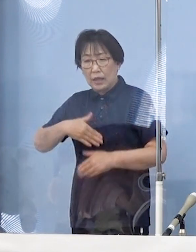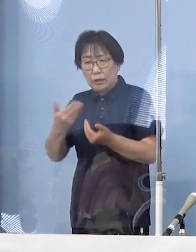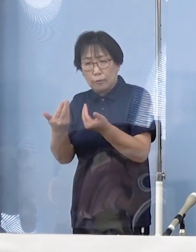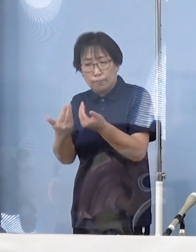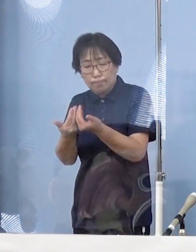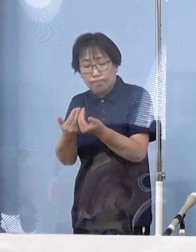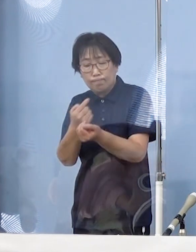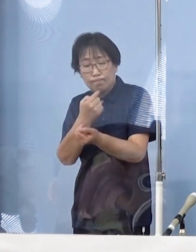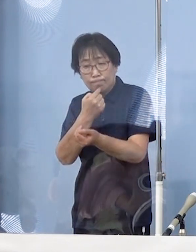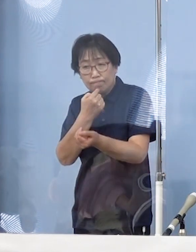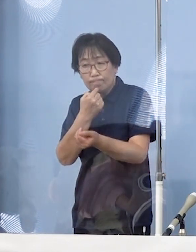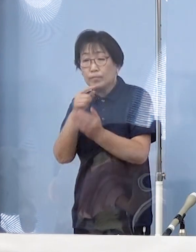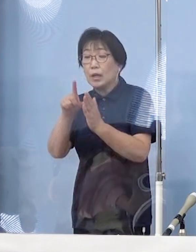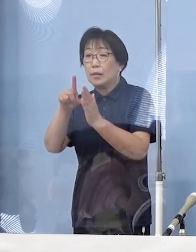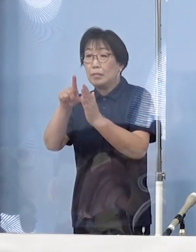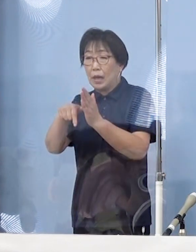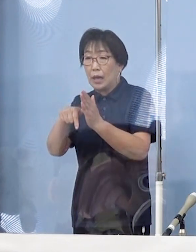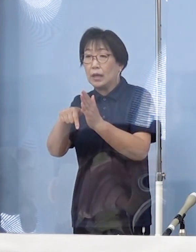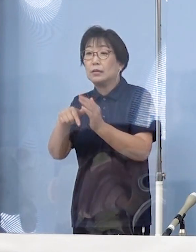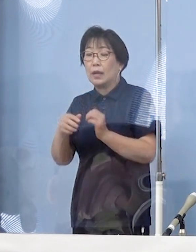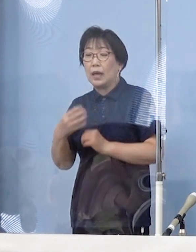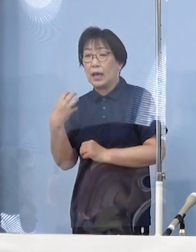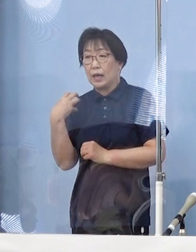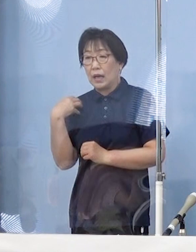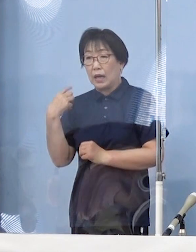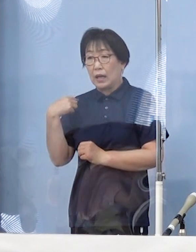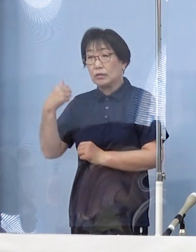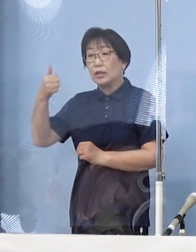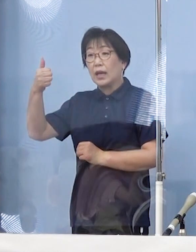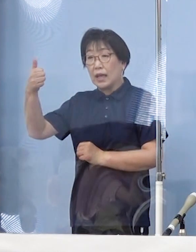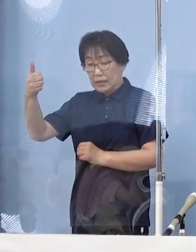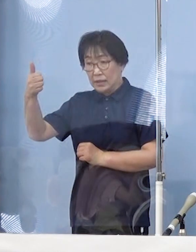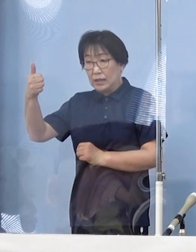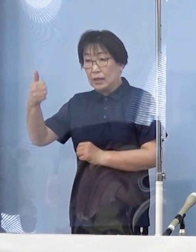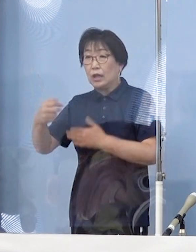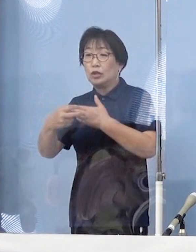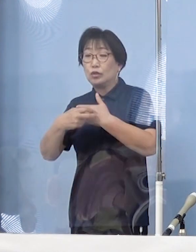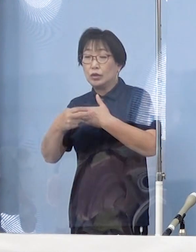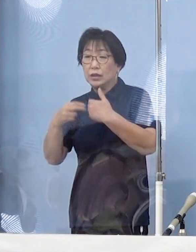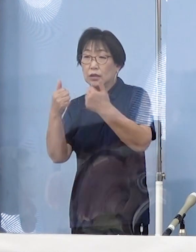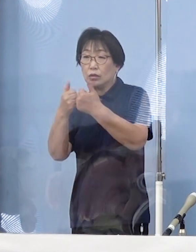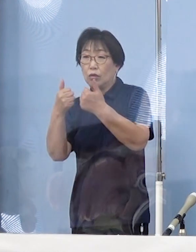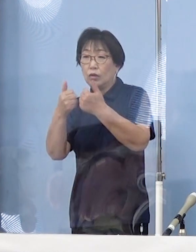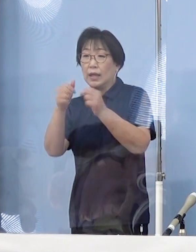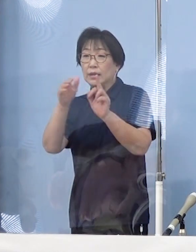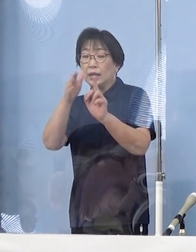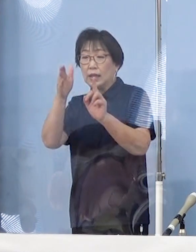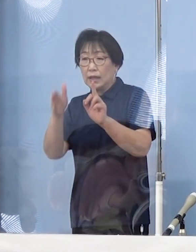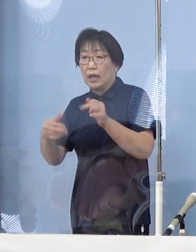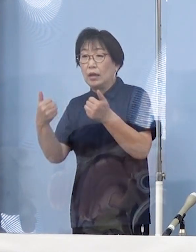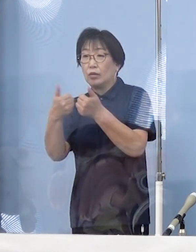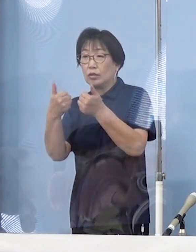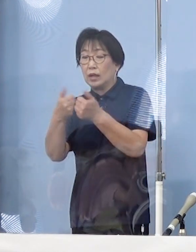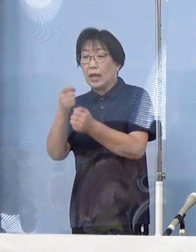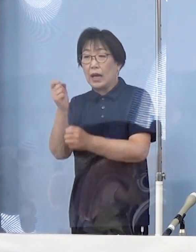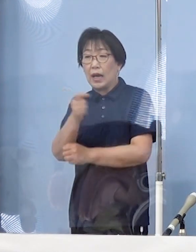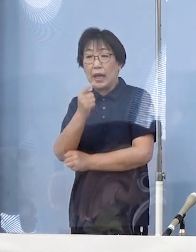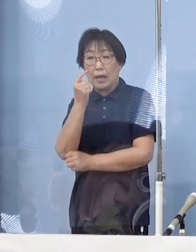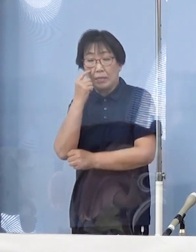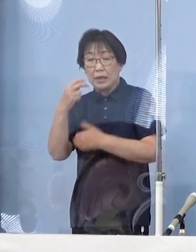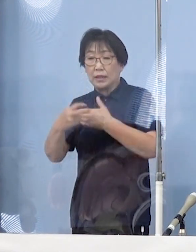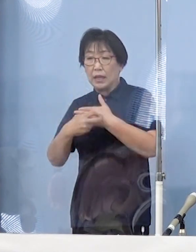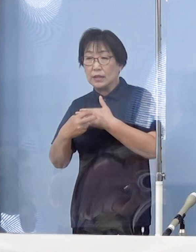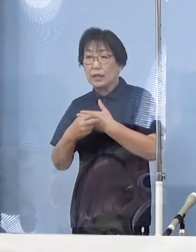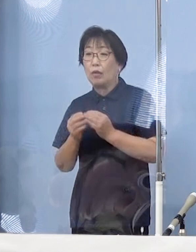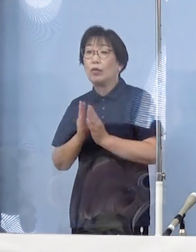場合には、かかりつけ医や受診相談センターにご相談いただき、早め早め検査をぜひお願いいた